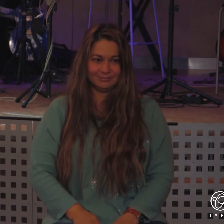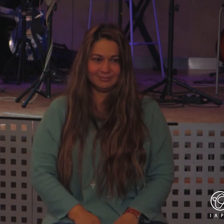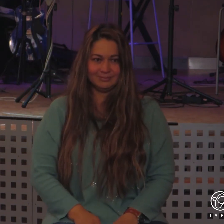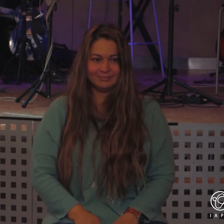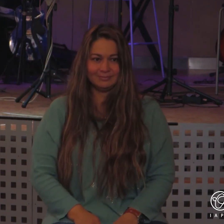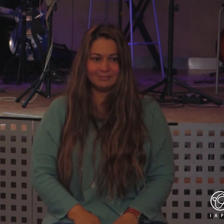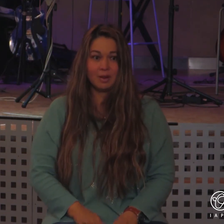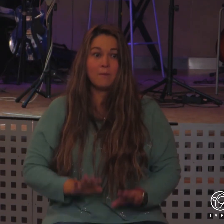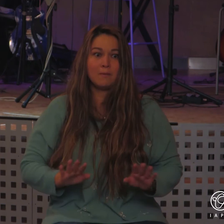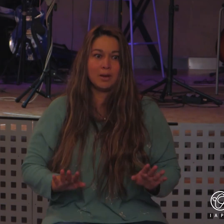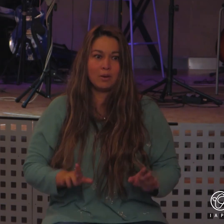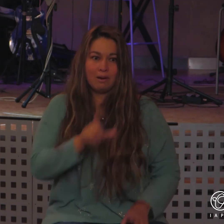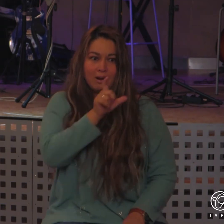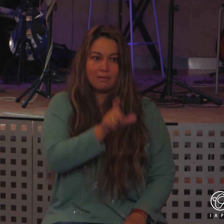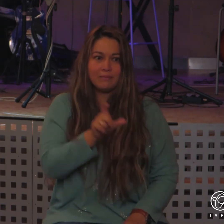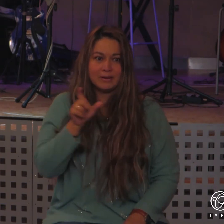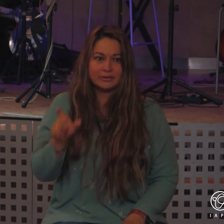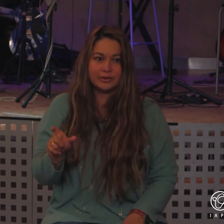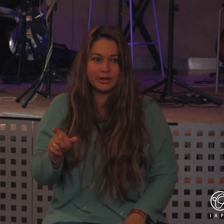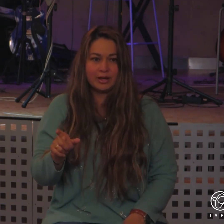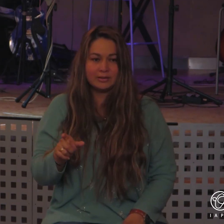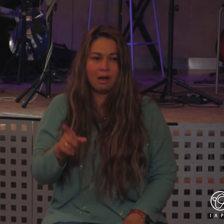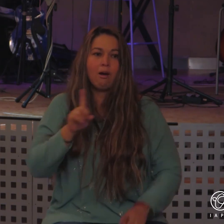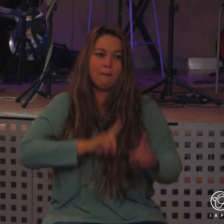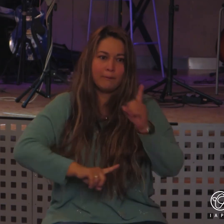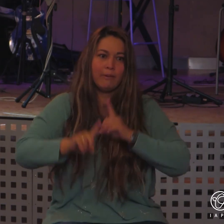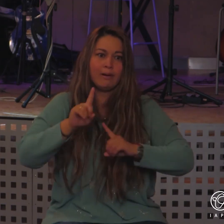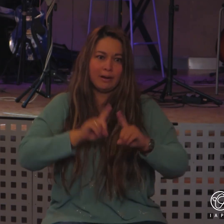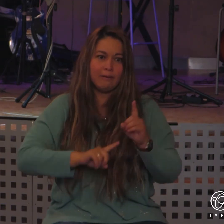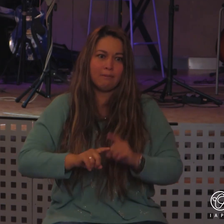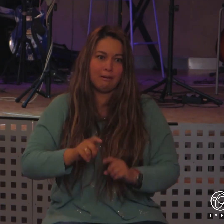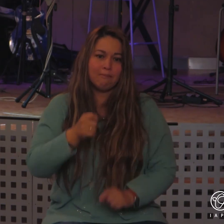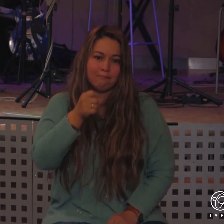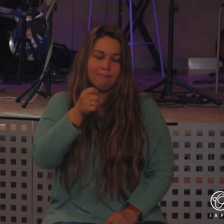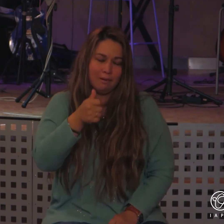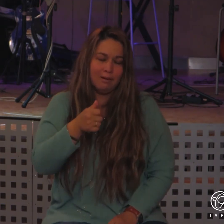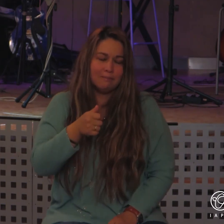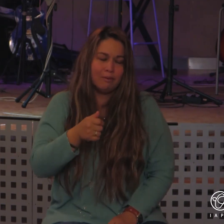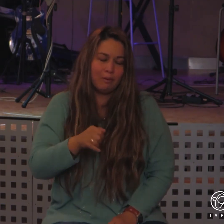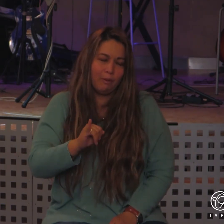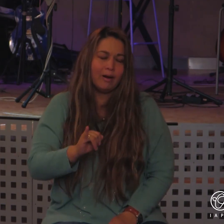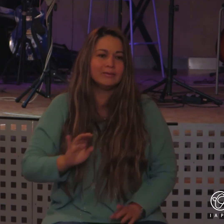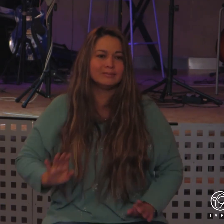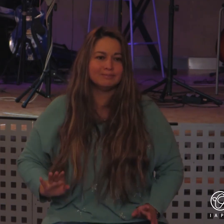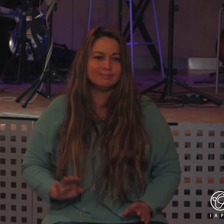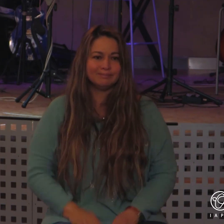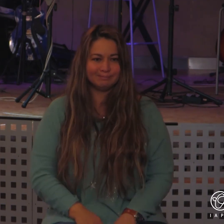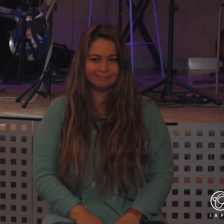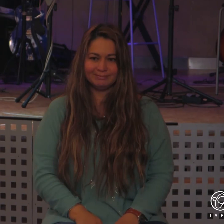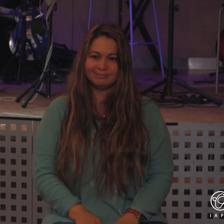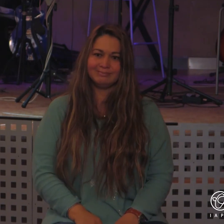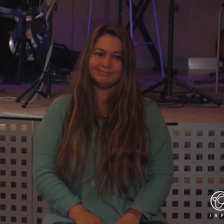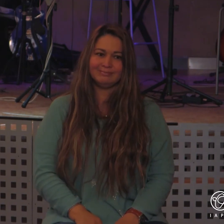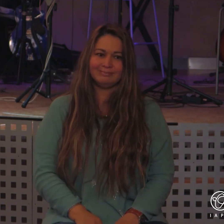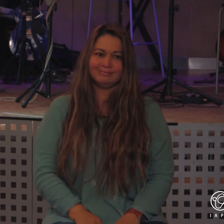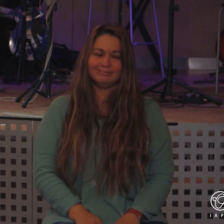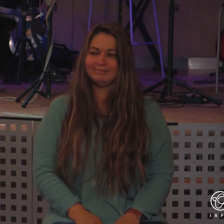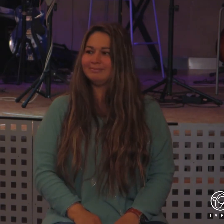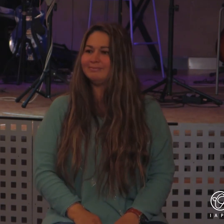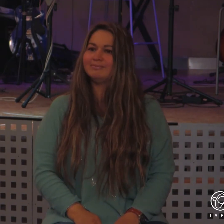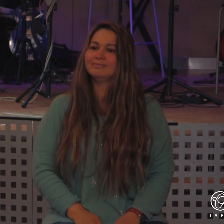un pequeño problemita. Ese pequeño problemita es que, lo voy a traducir con una palabra y nadie